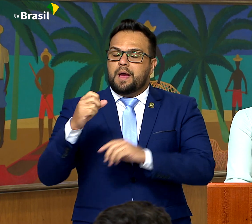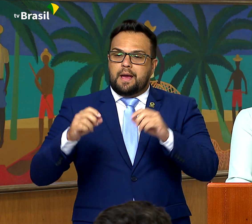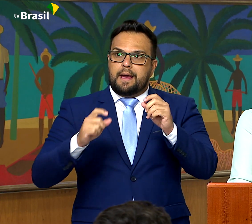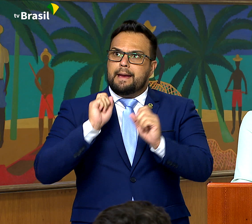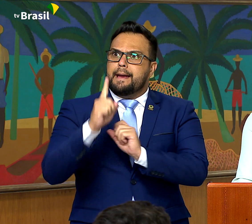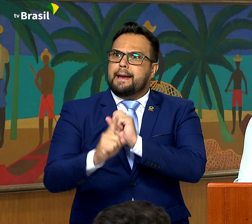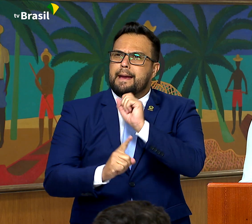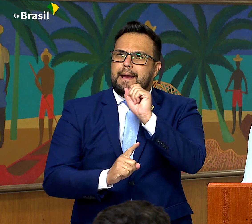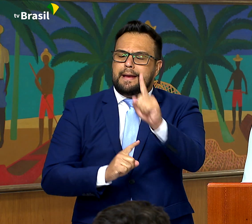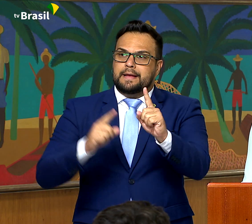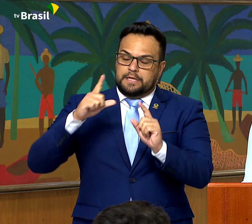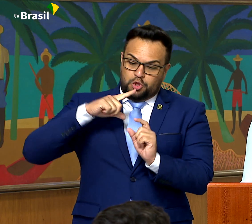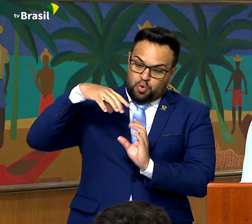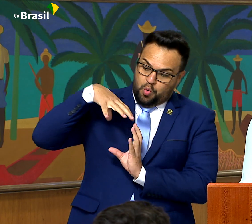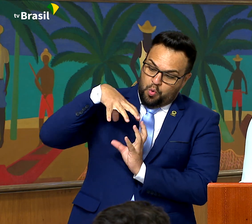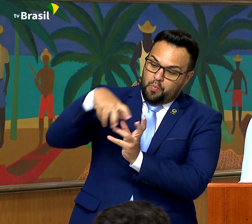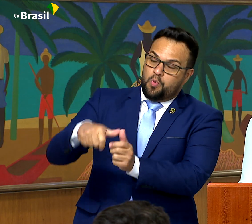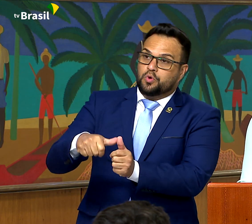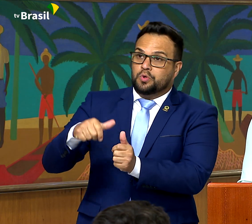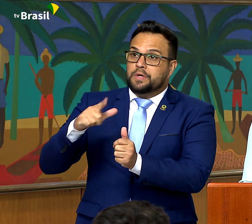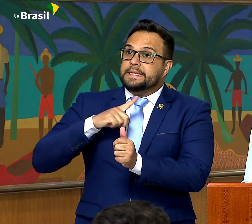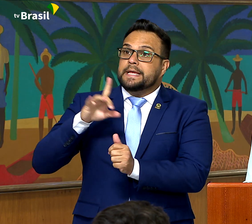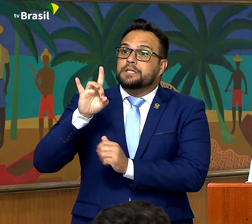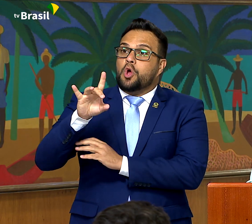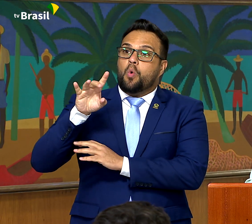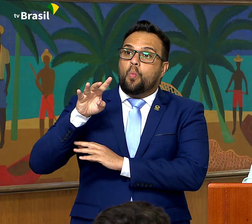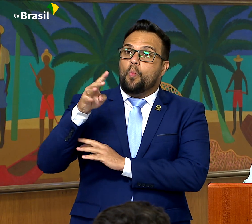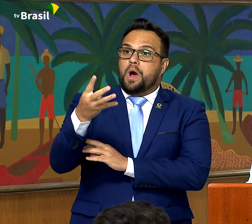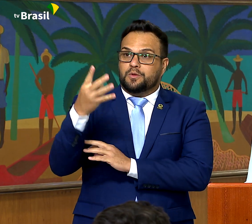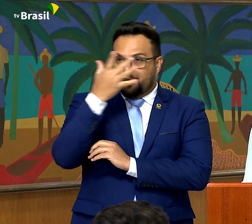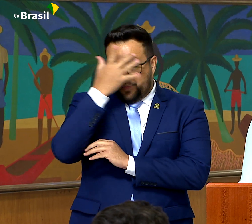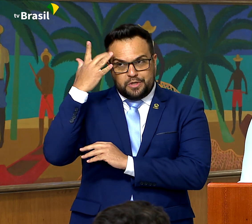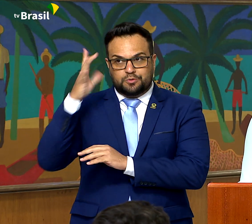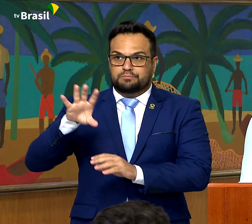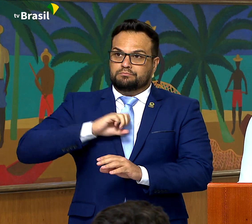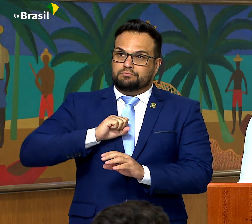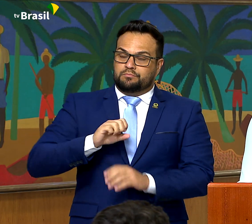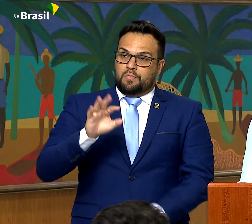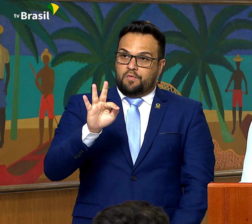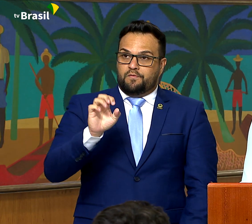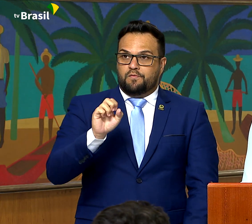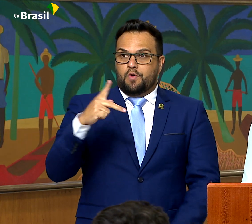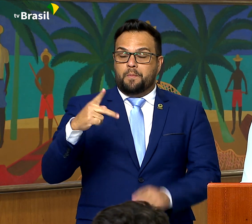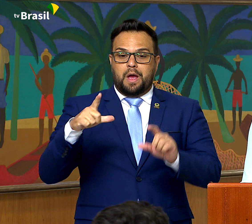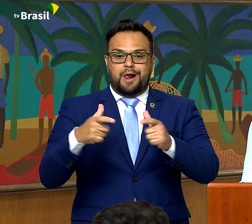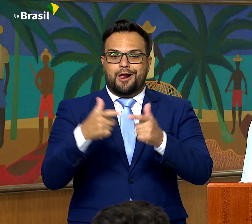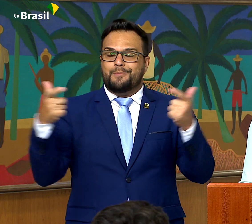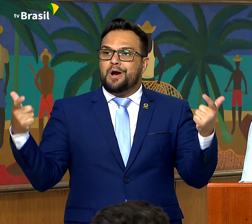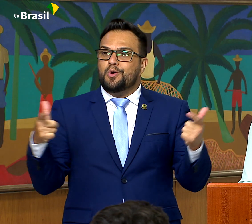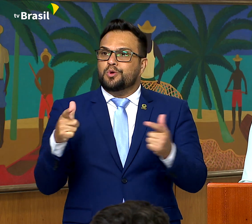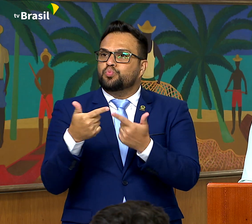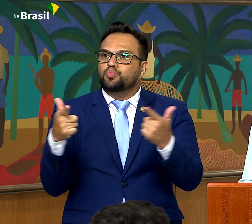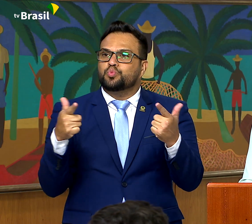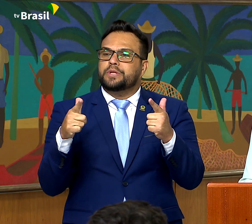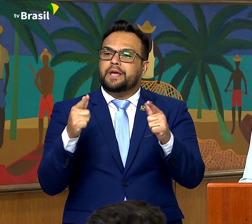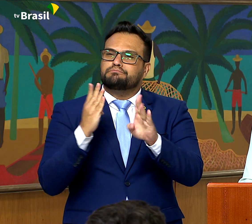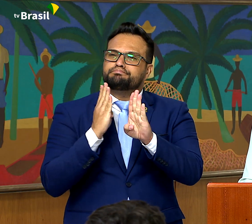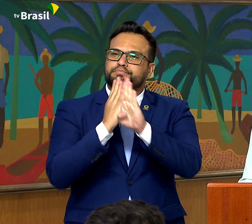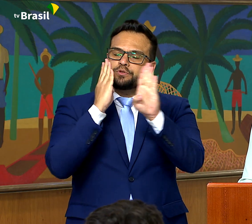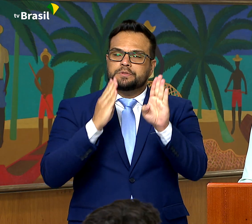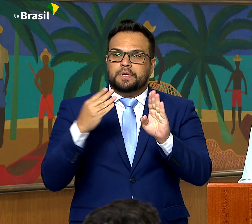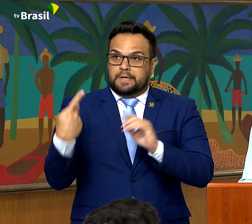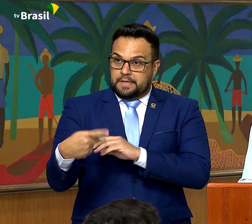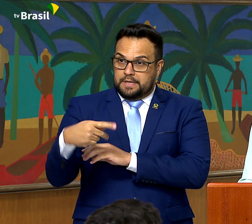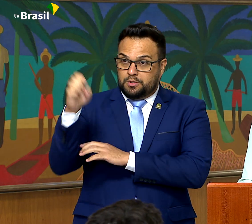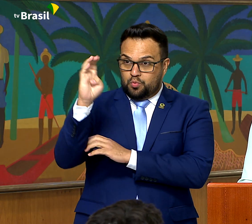que no mundo existam 4 mil indivíduos afetados, a maioria deles ainda sem diagnóstico. E no